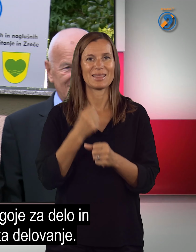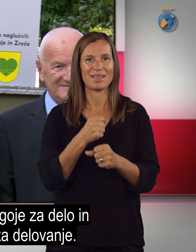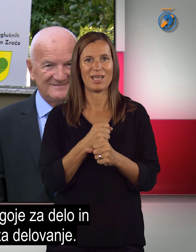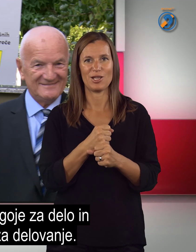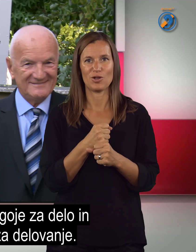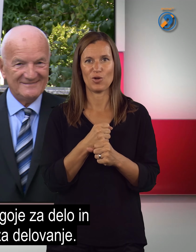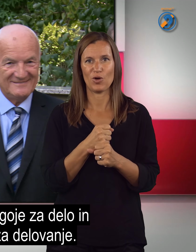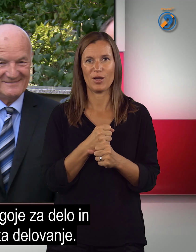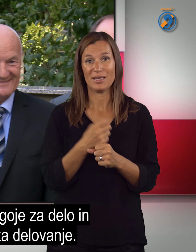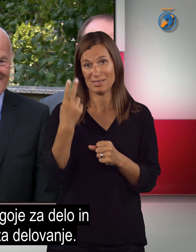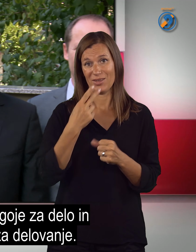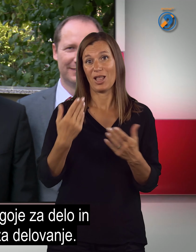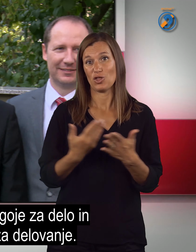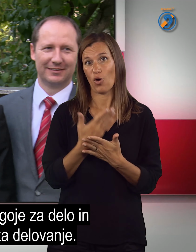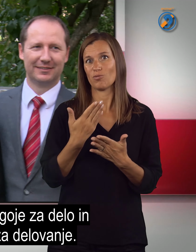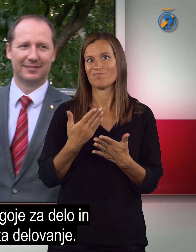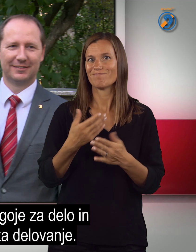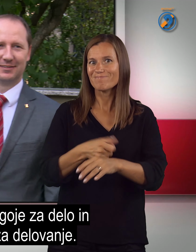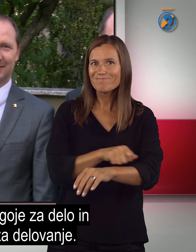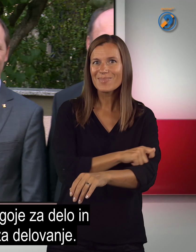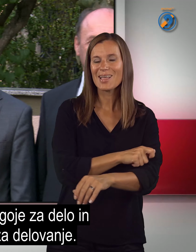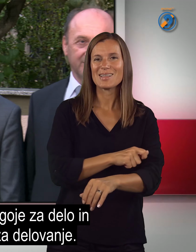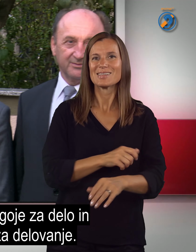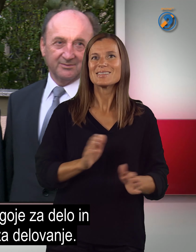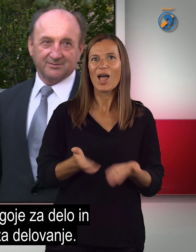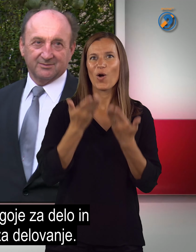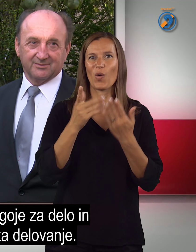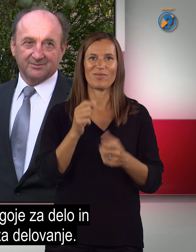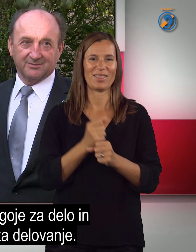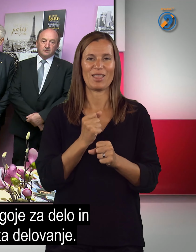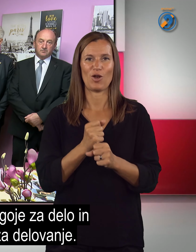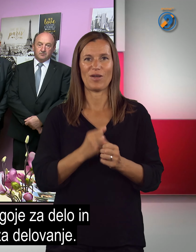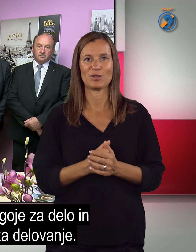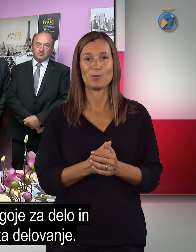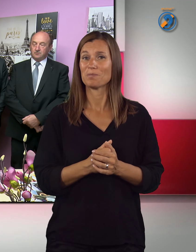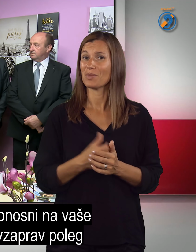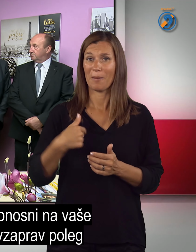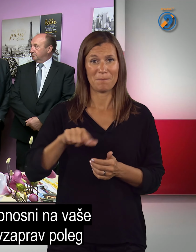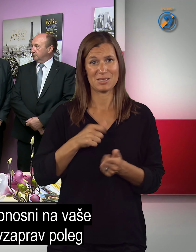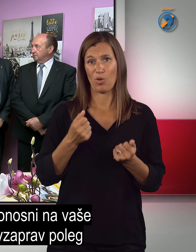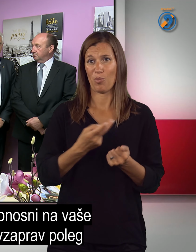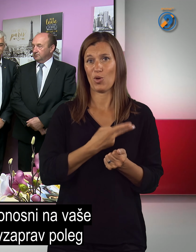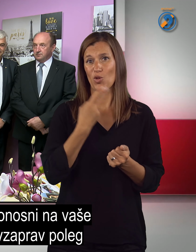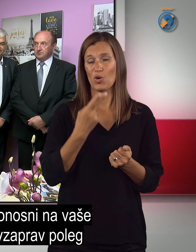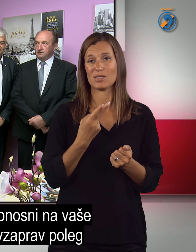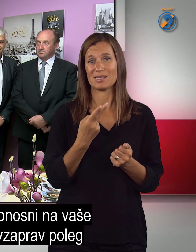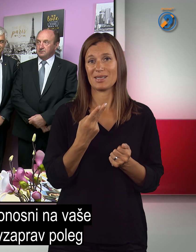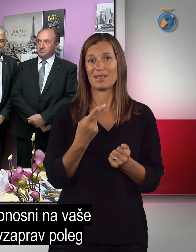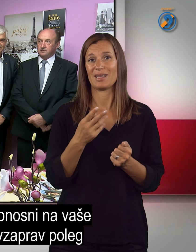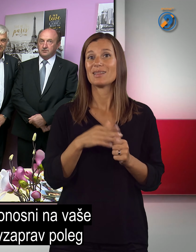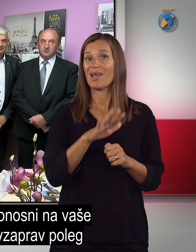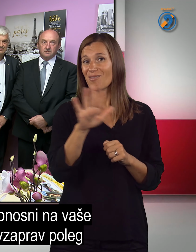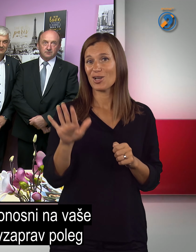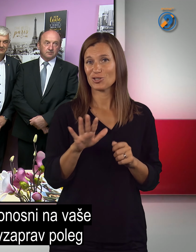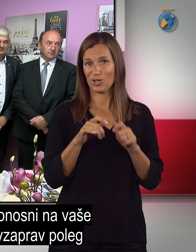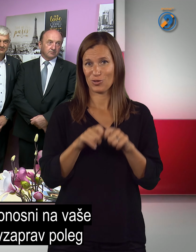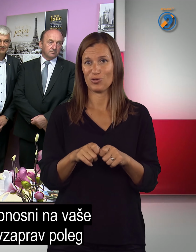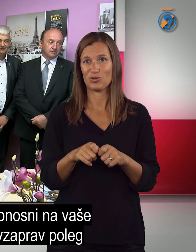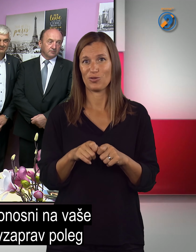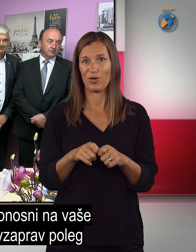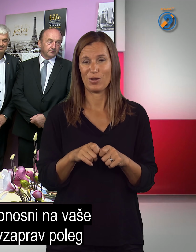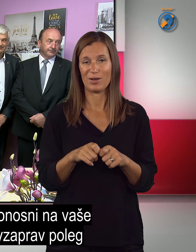za delo in seveda nov zagon v svojem delovanju. Mi moram reči, da smo ponosni na